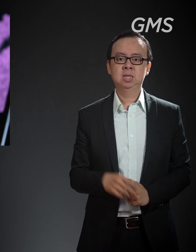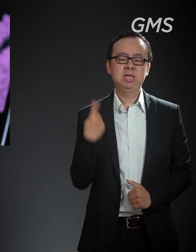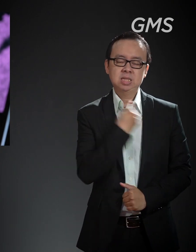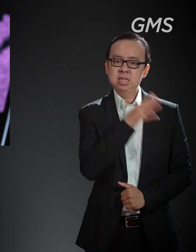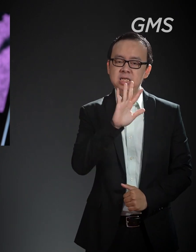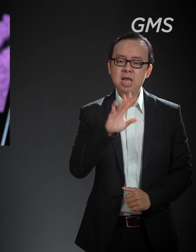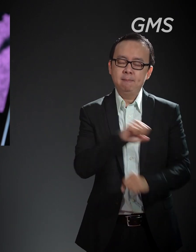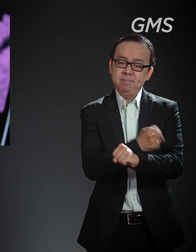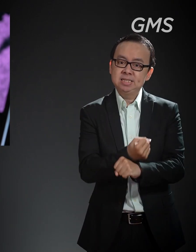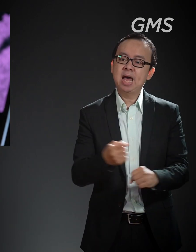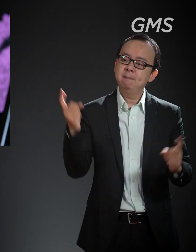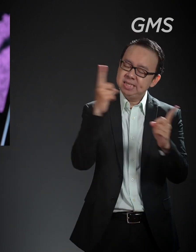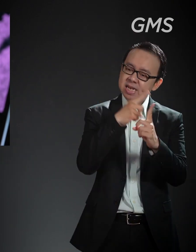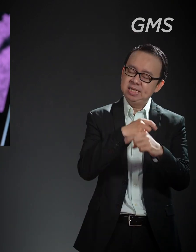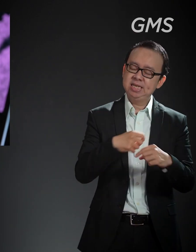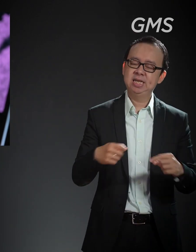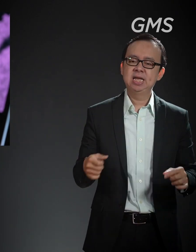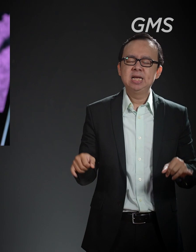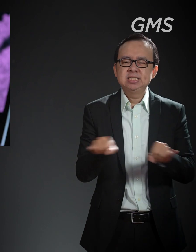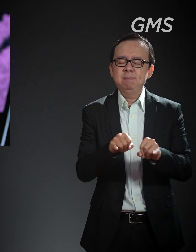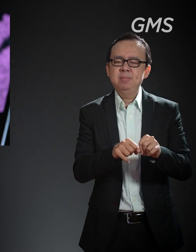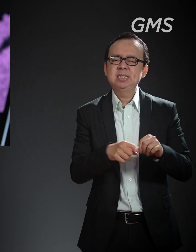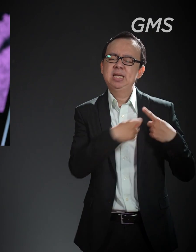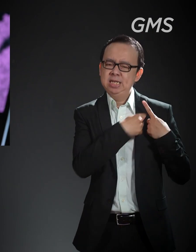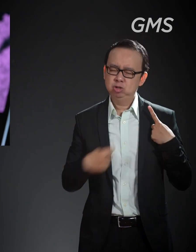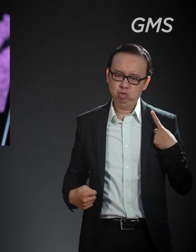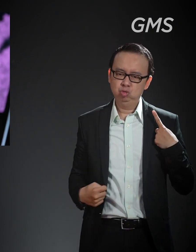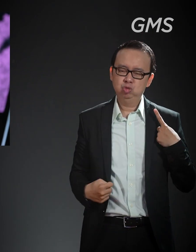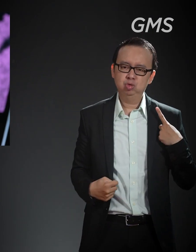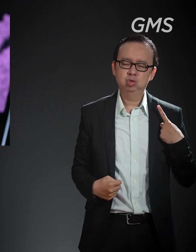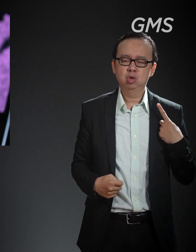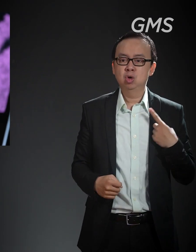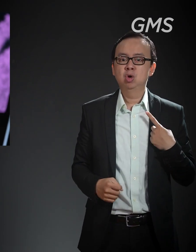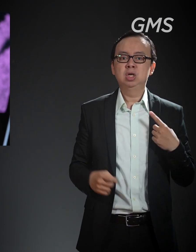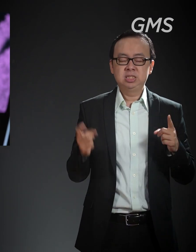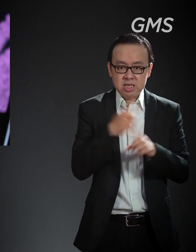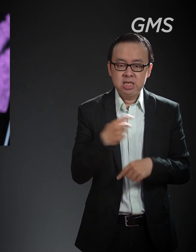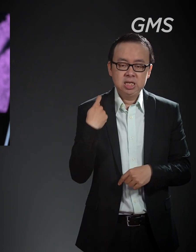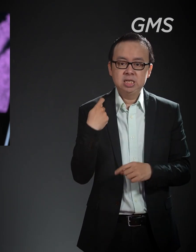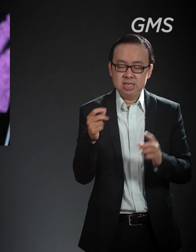Kristus tanpa roh memberi. Akhir kata,